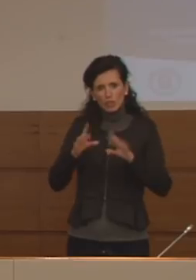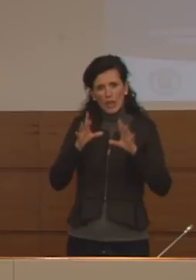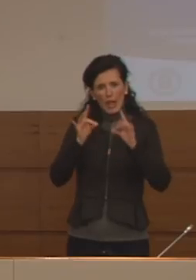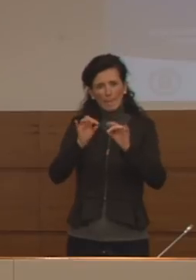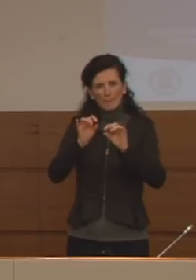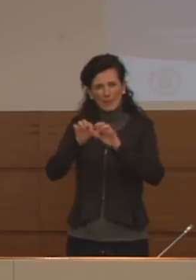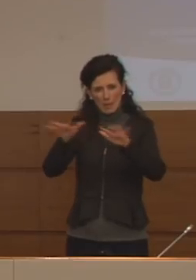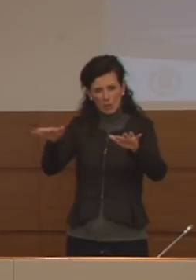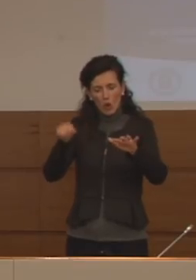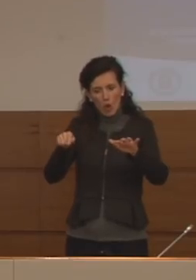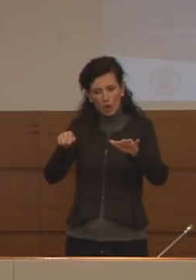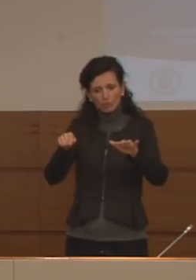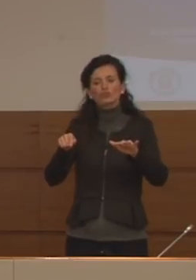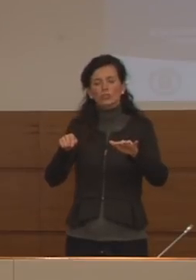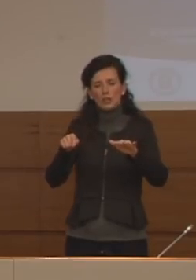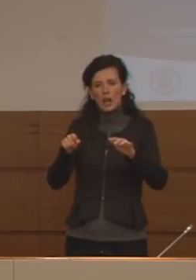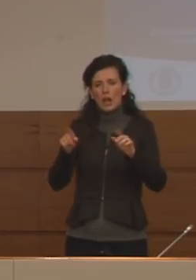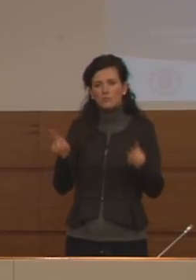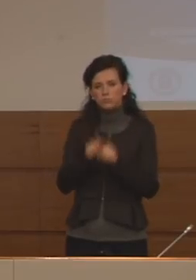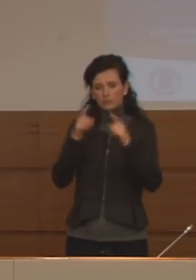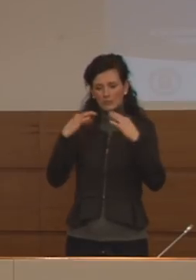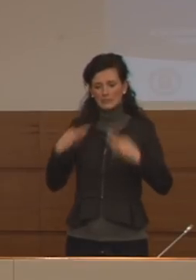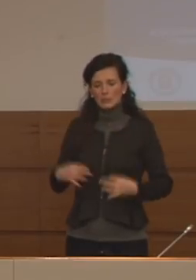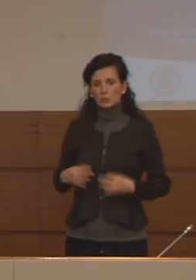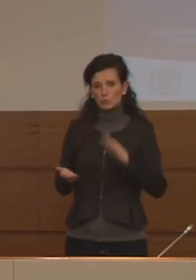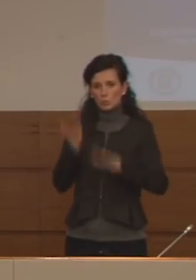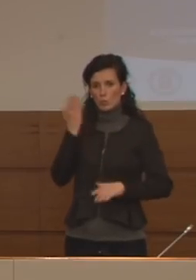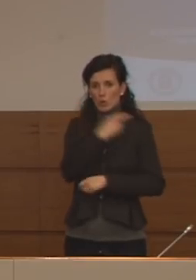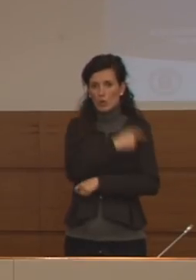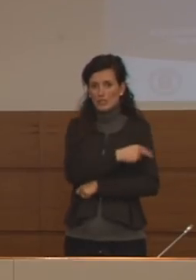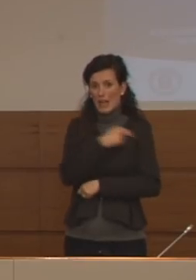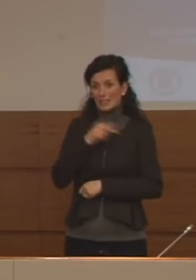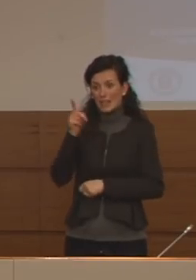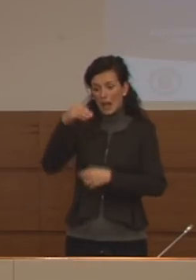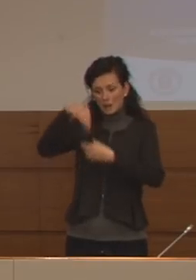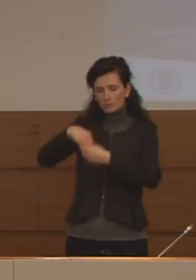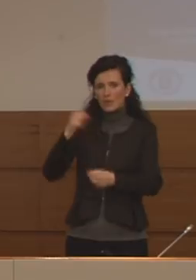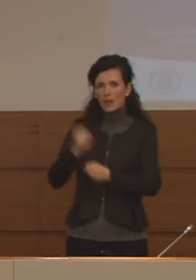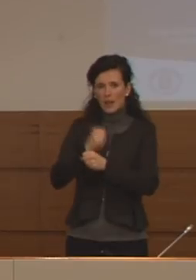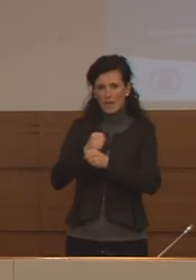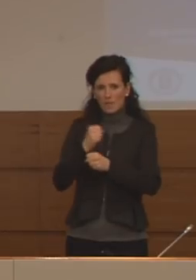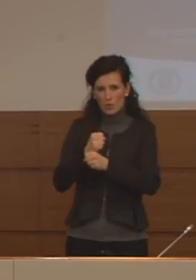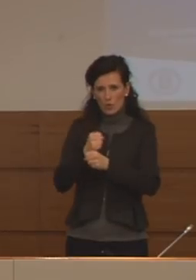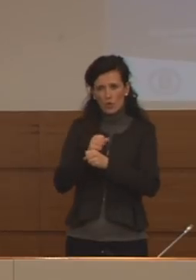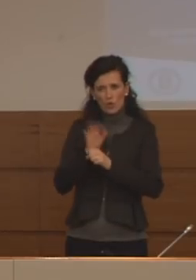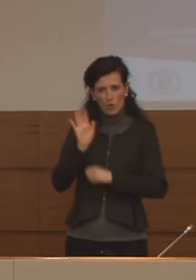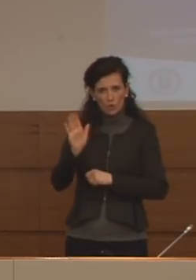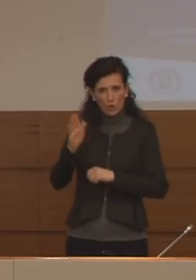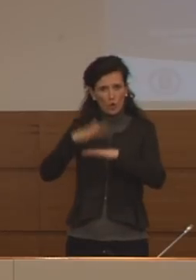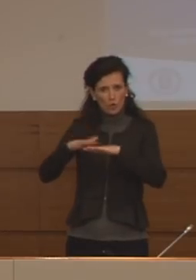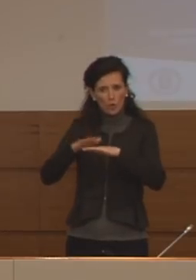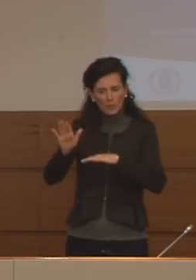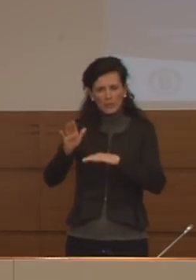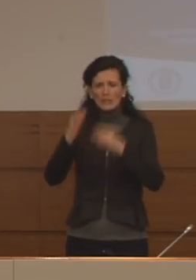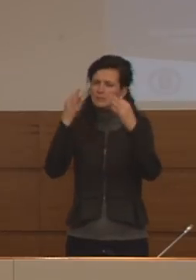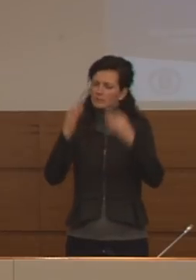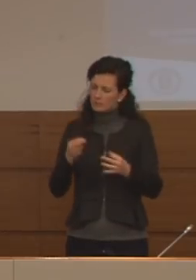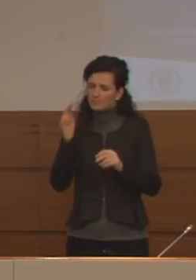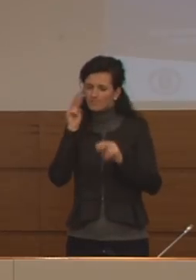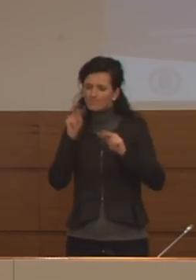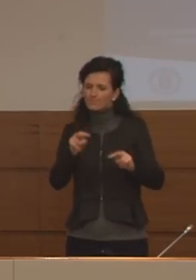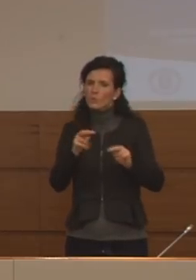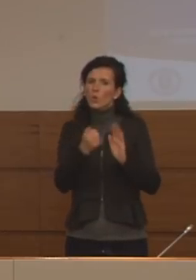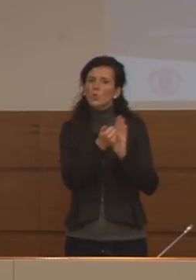sanità credo che nelle attività che loro stanno facendo andranno anche a verificare il numero delle persone